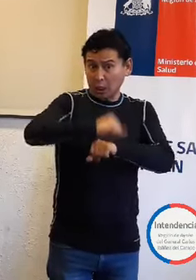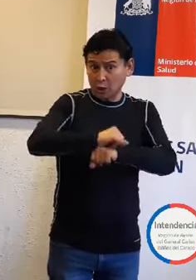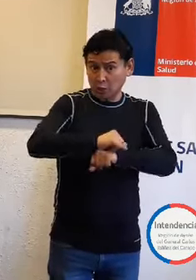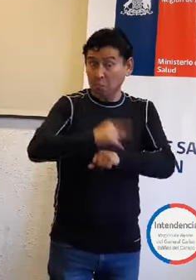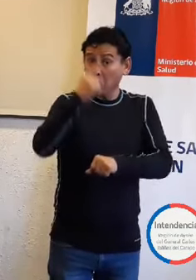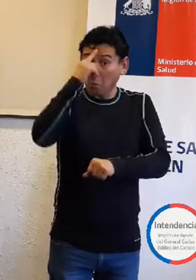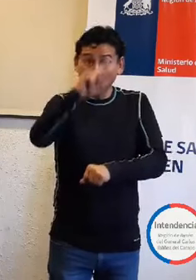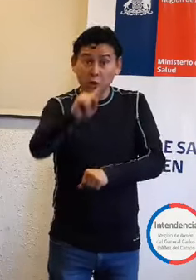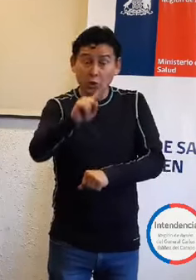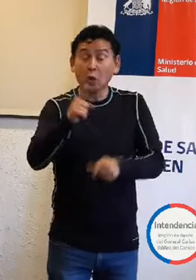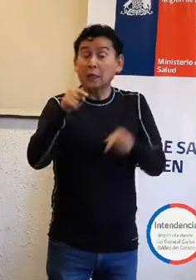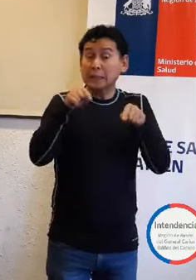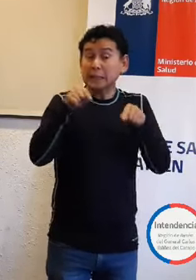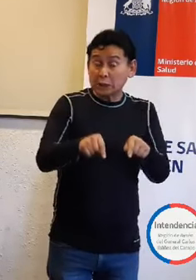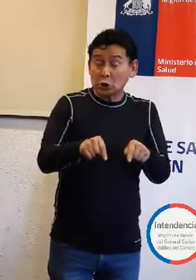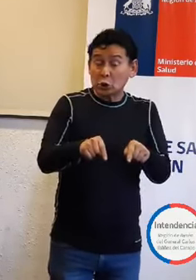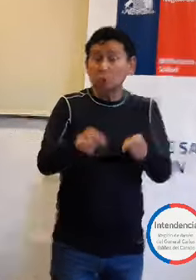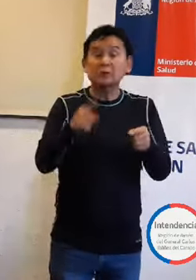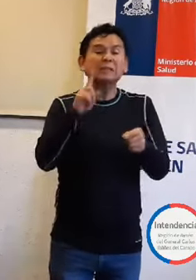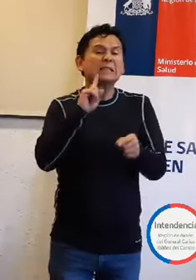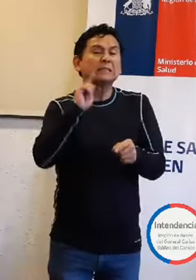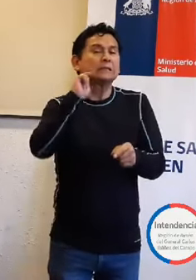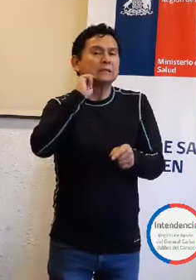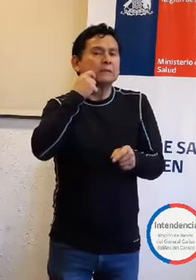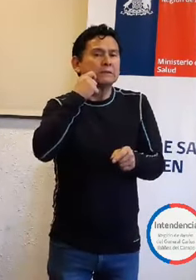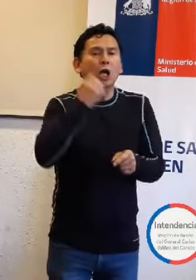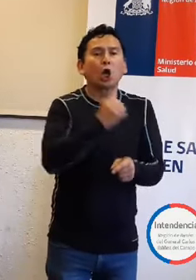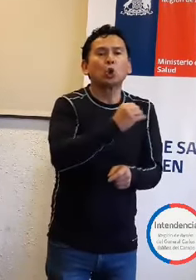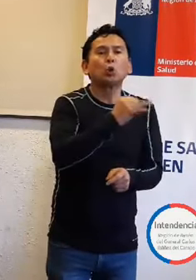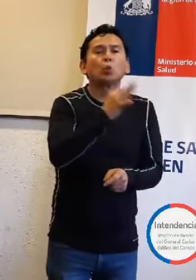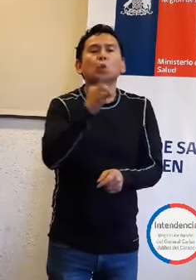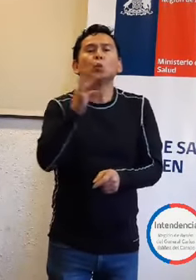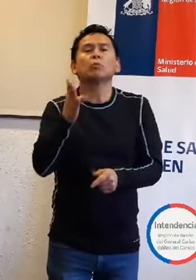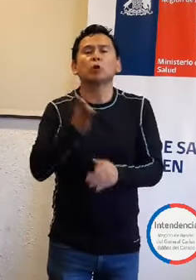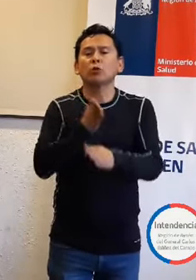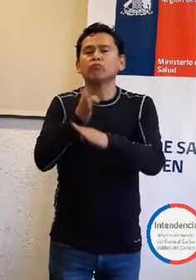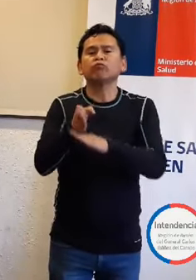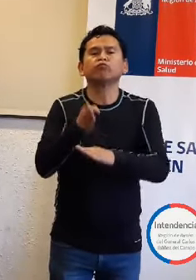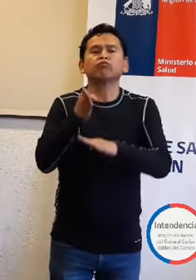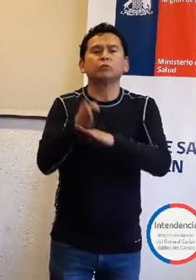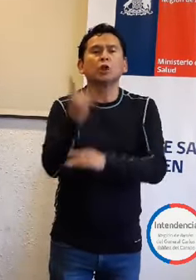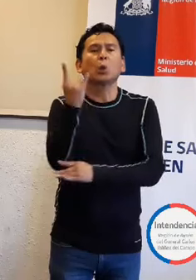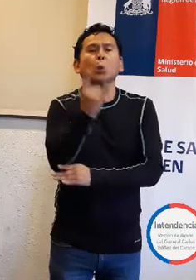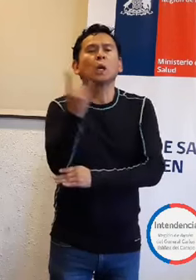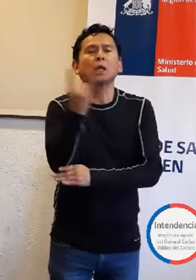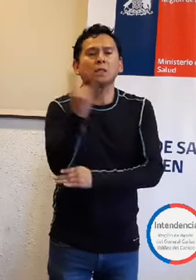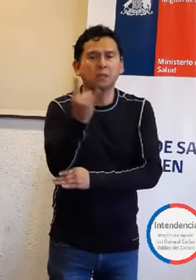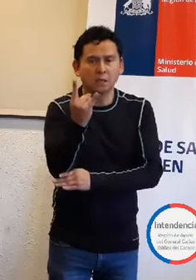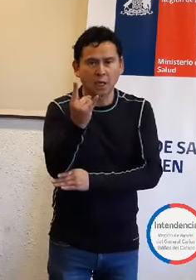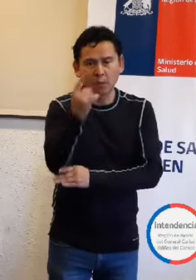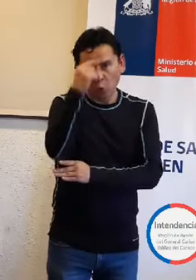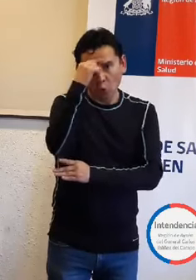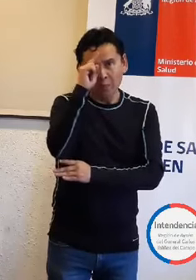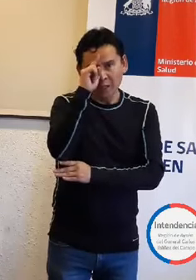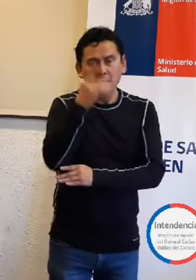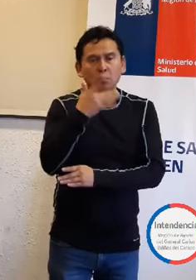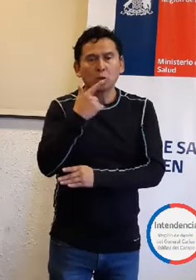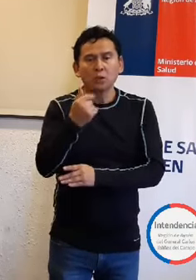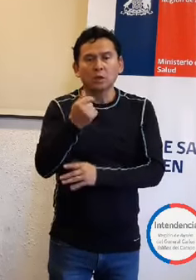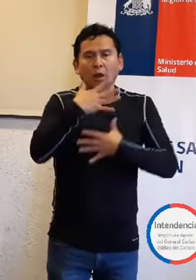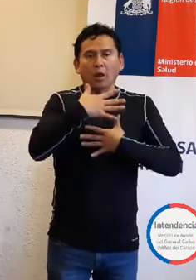Por lo tanto eso directamente repercute en el número de consultas en los servicios de urgencia por pacientes sintomáticos